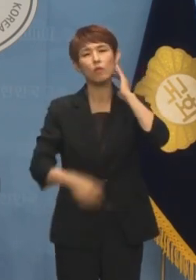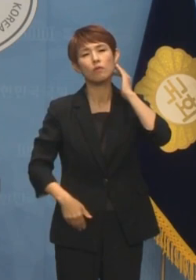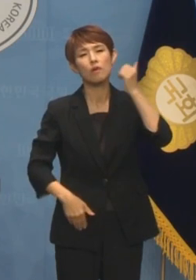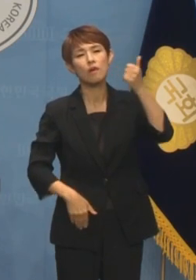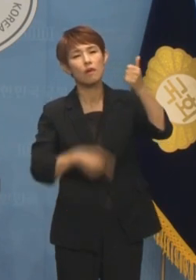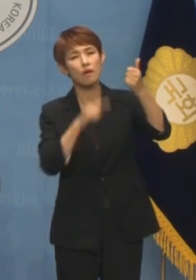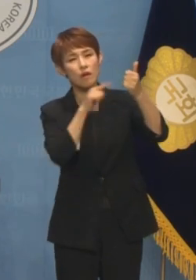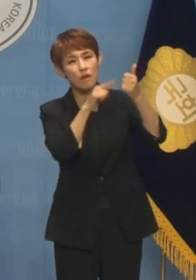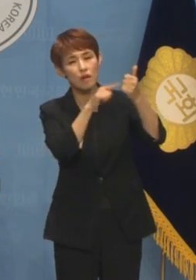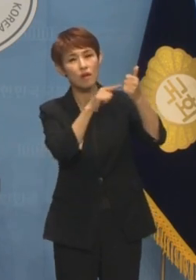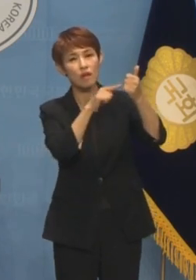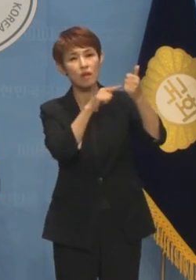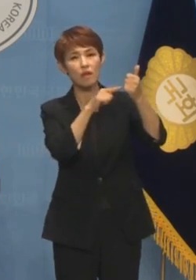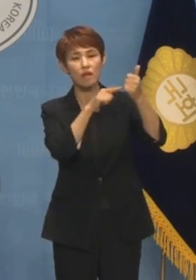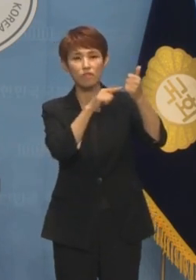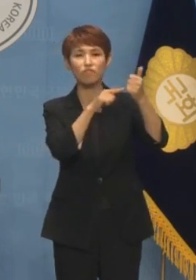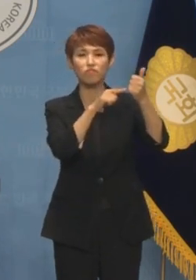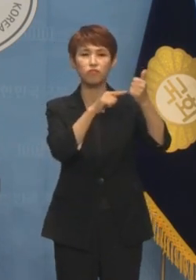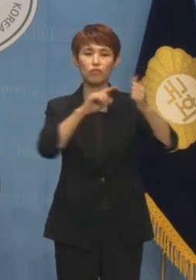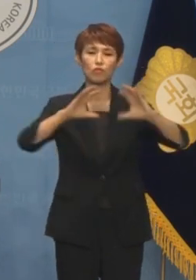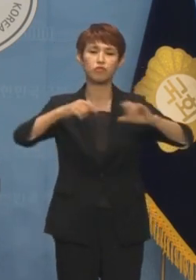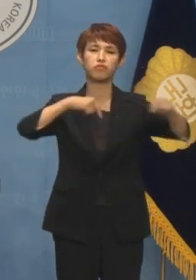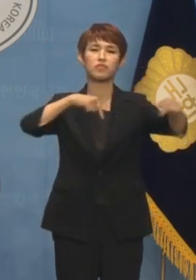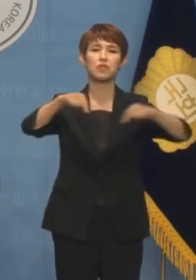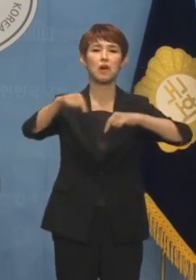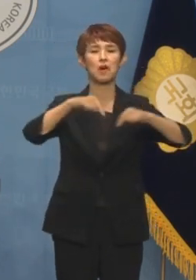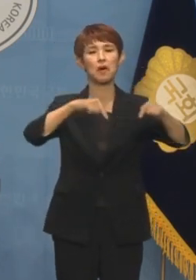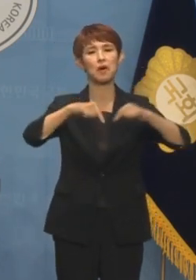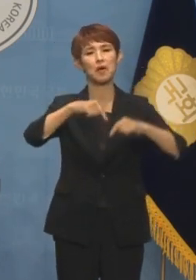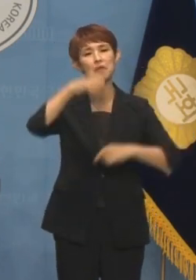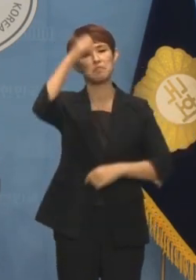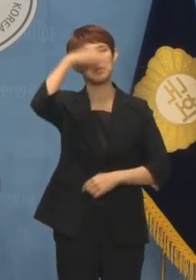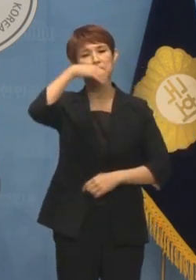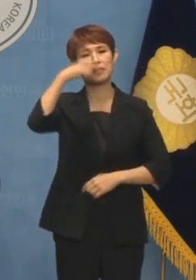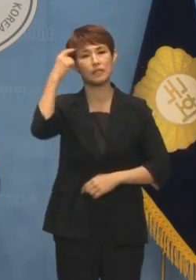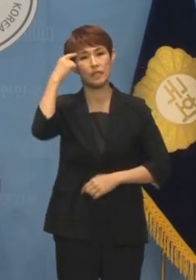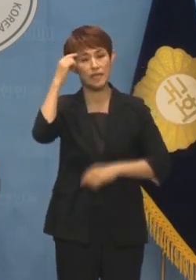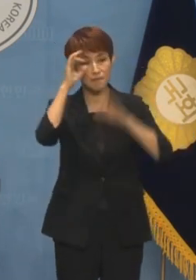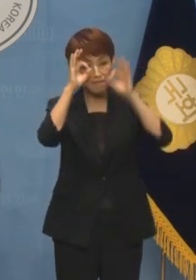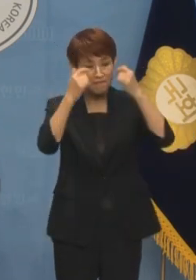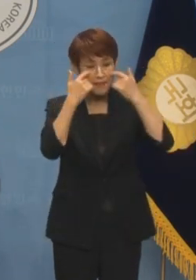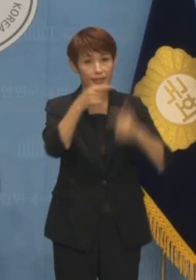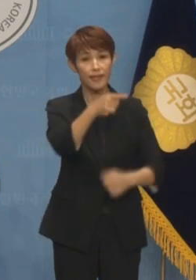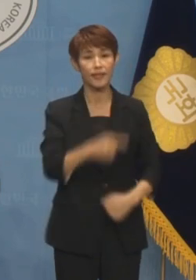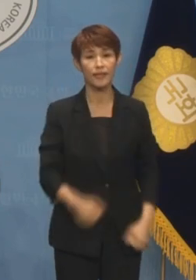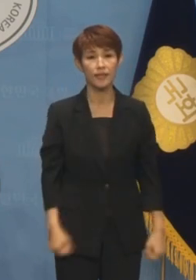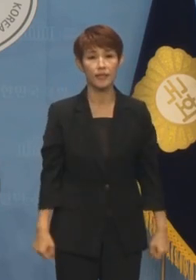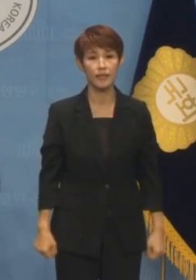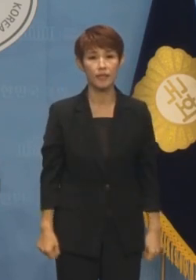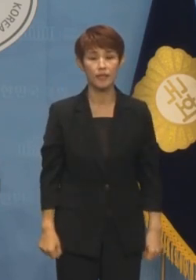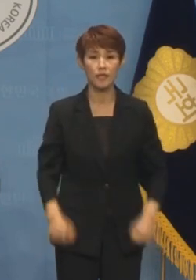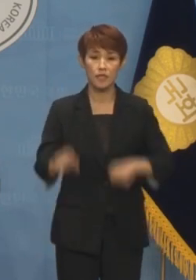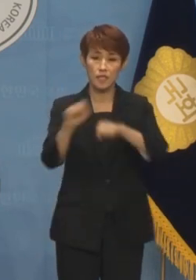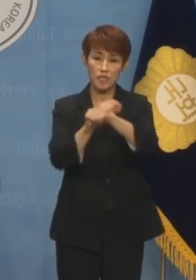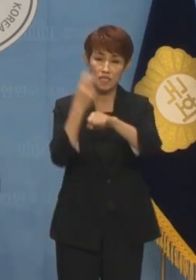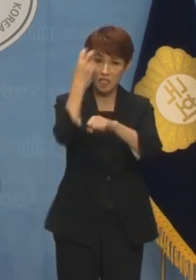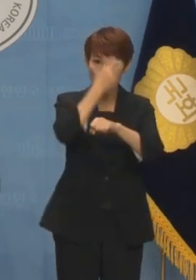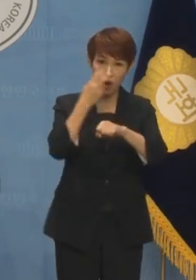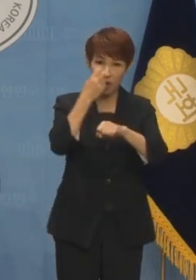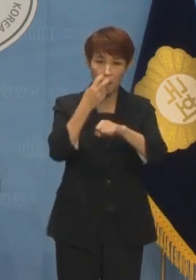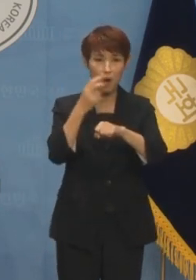스스로가 얼마나 안일하게 국정을 돌아보고 있는지 증명하는 셈입니다. 특검에 대한 반응